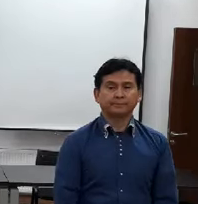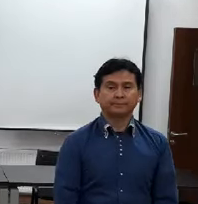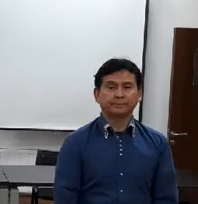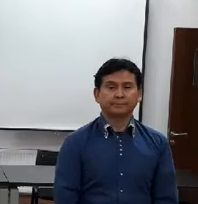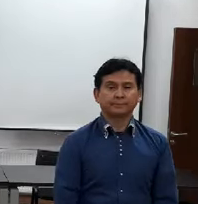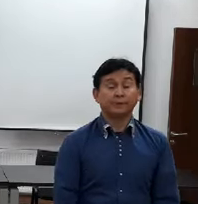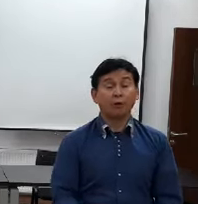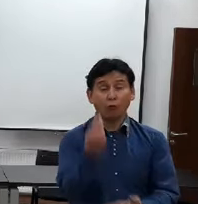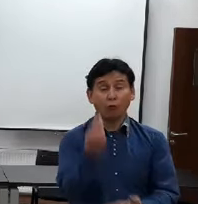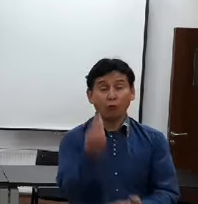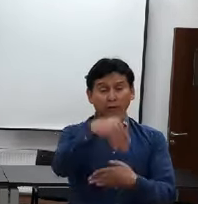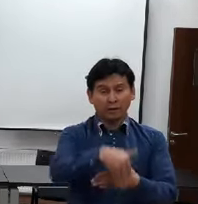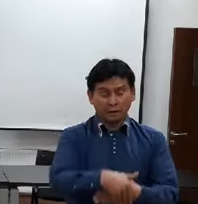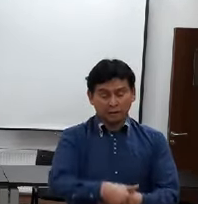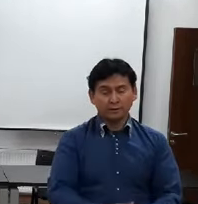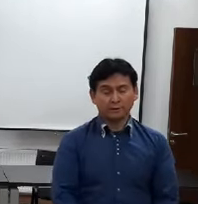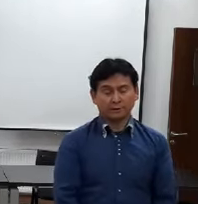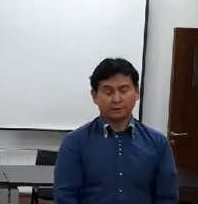Buenas tardes.